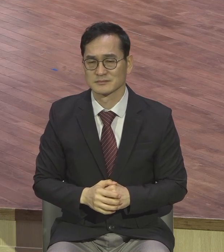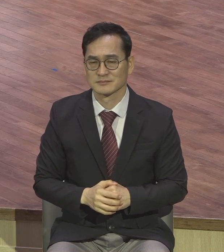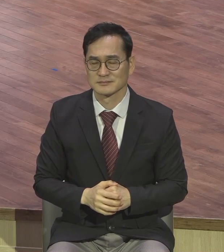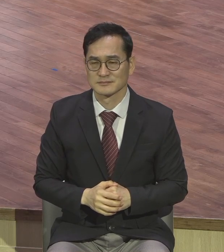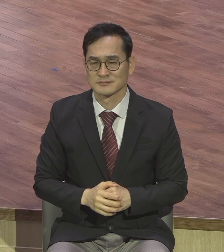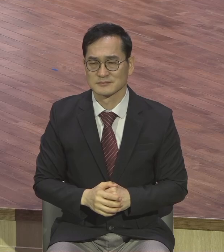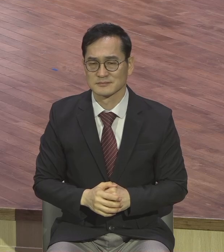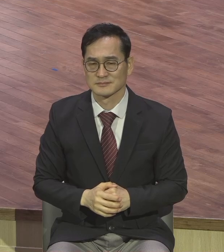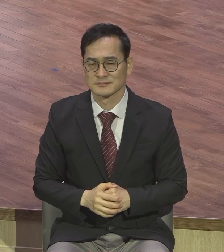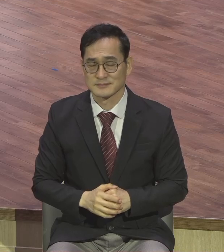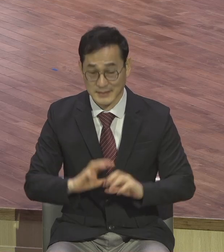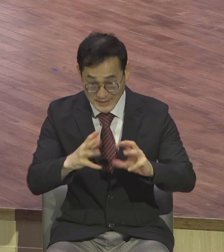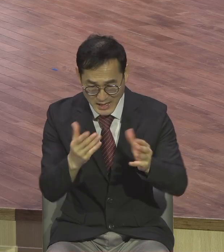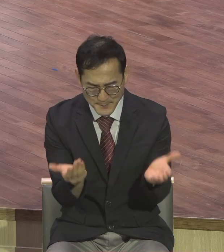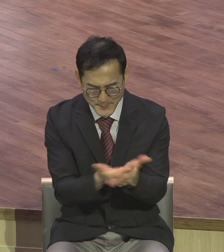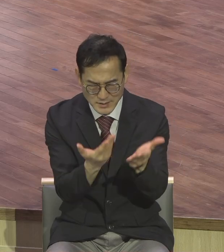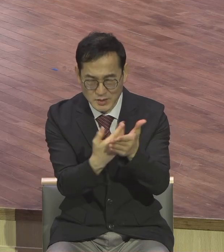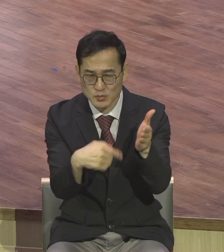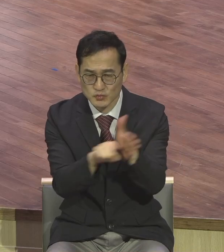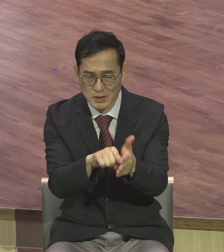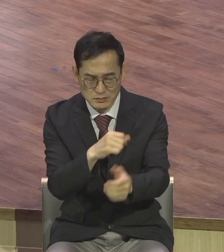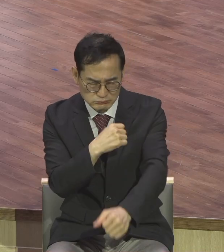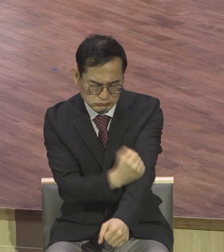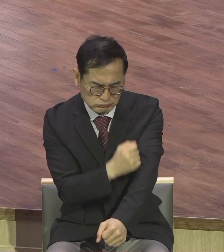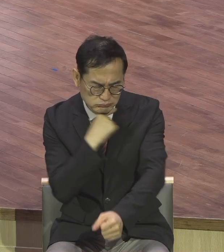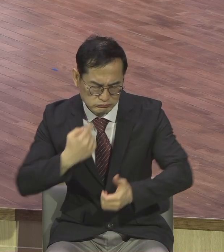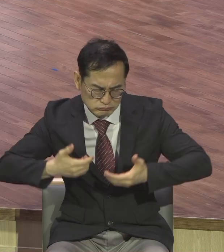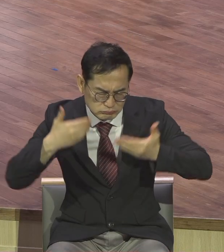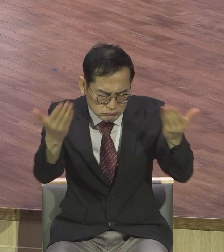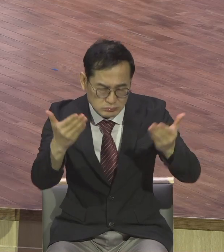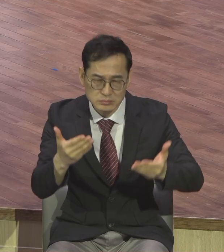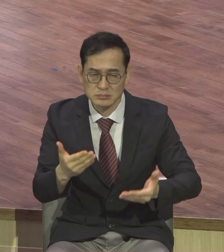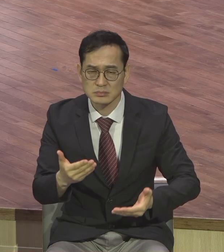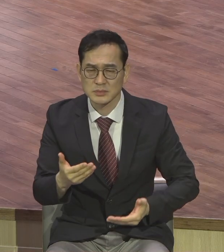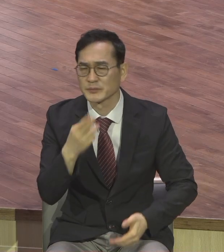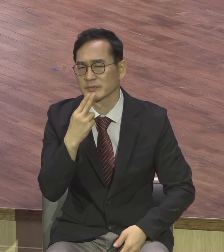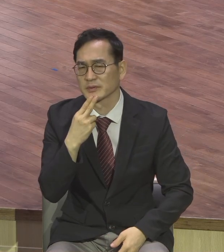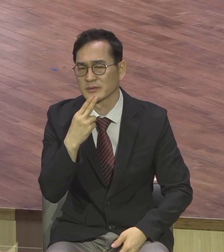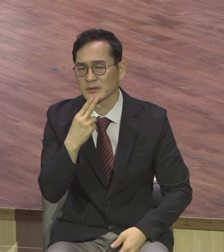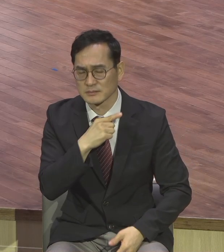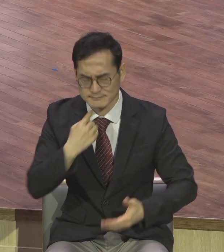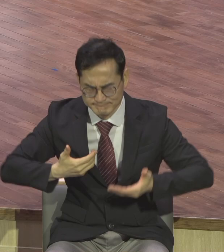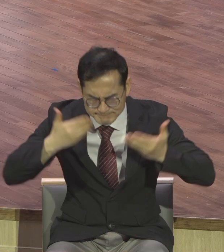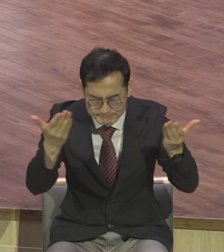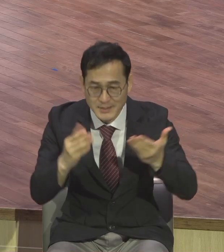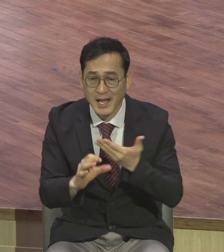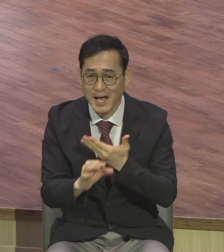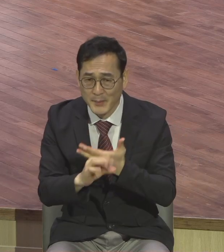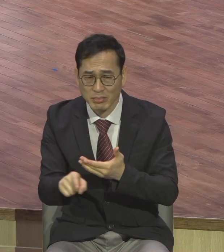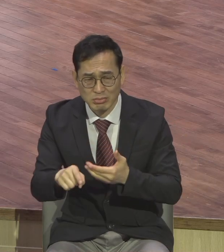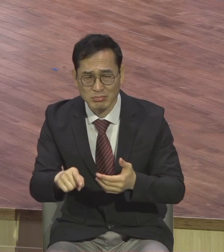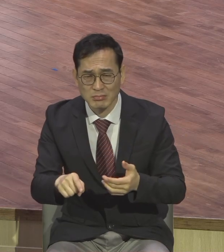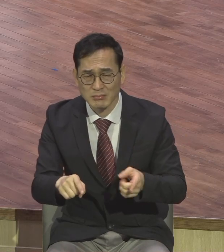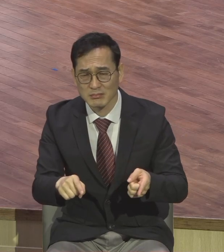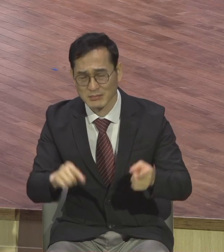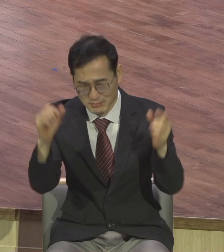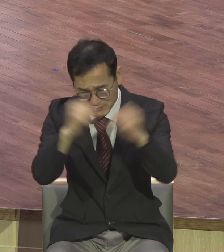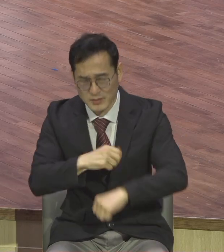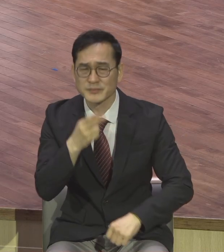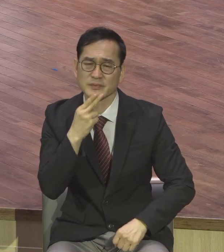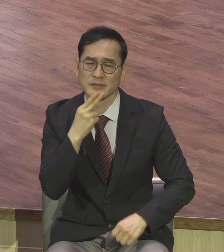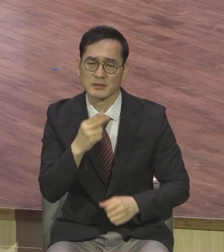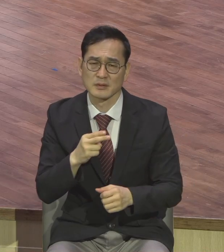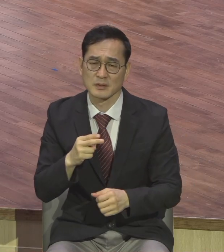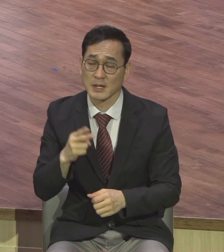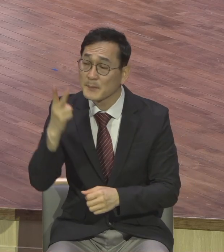아니라 국가적 발전을 위해서 그런 선택을 하고 올인했다고 하면 이런 처참한 비극이 미국에서 20년을